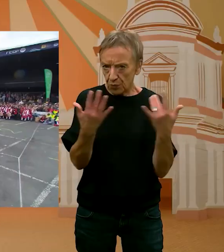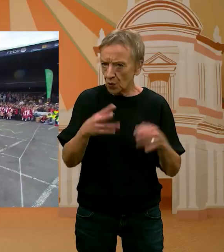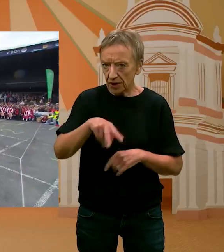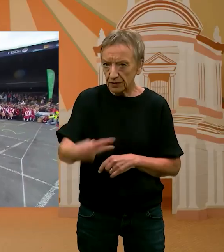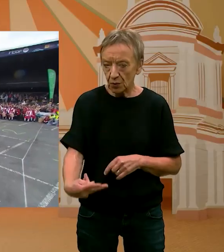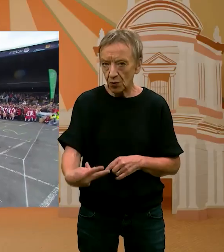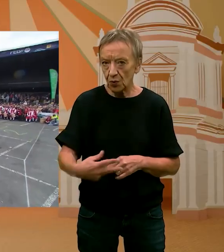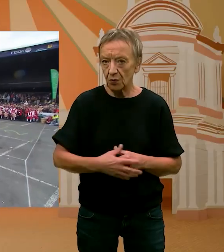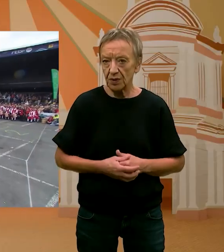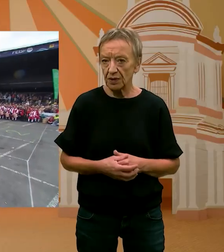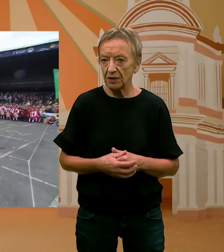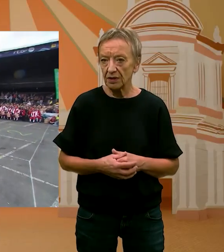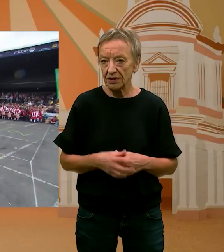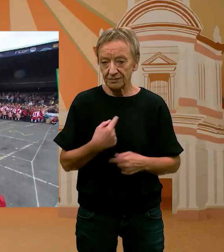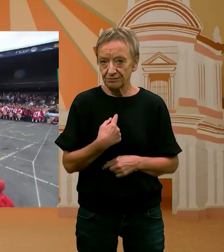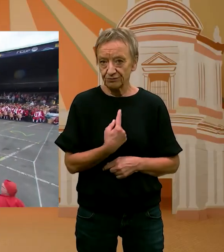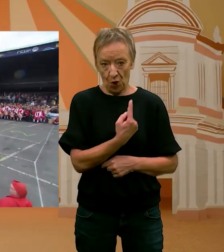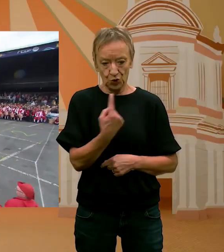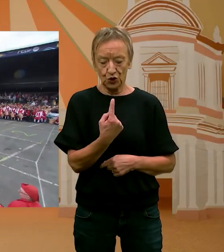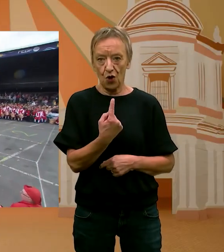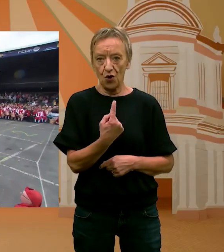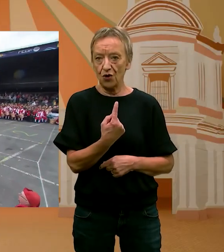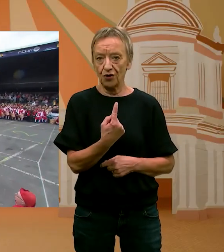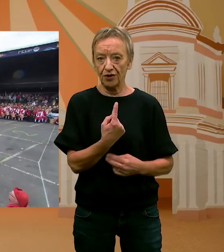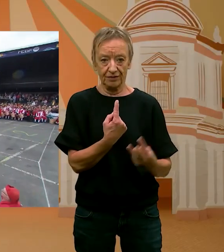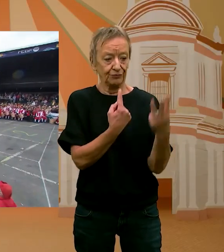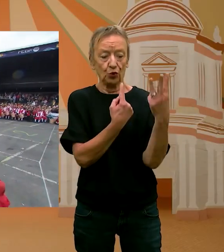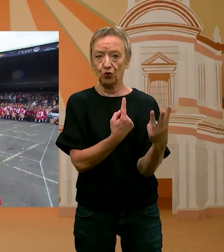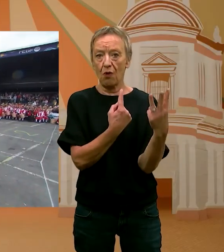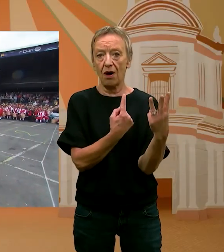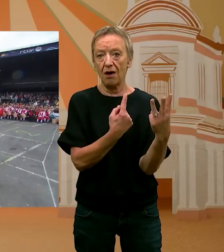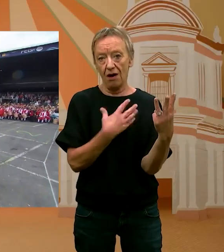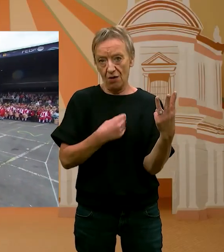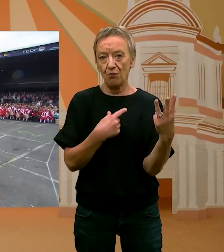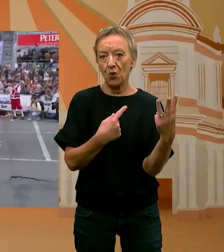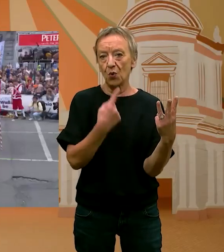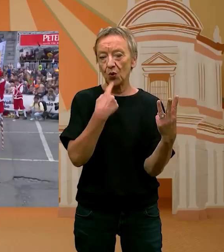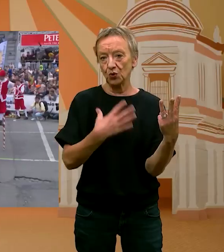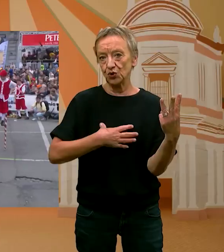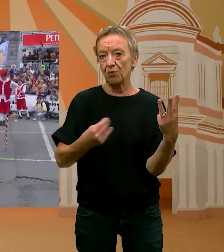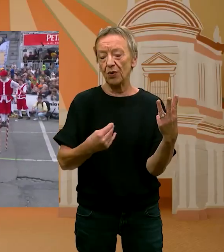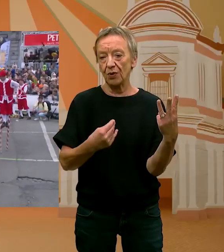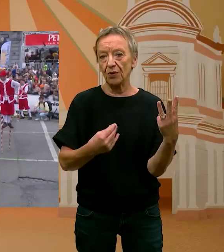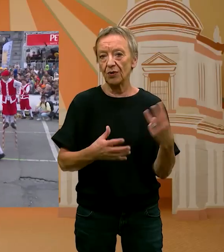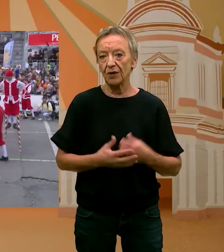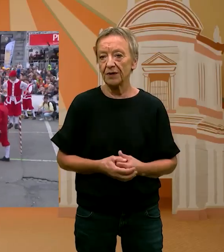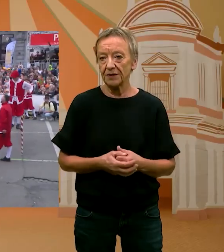me suis retrouvé seul face à 3 très bons Avresses. Moi je monte que depuis 3 ans, donc j'ai pas leur technique.